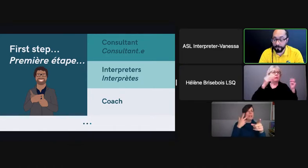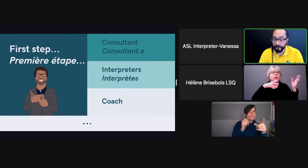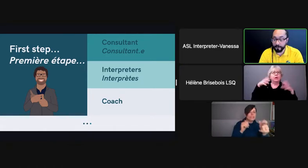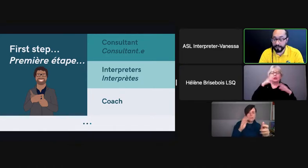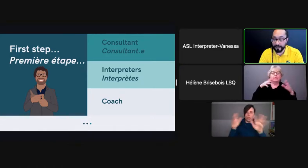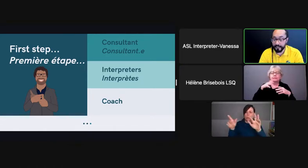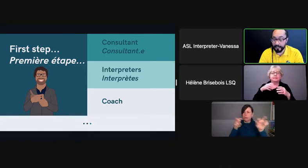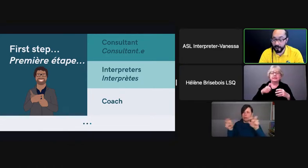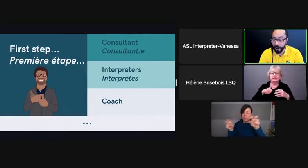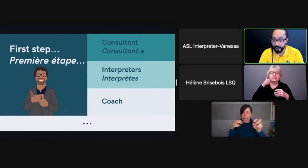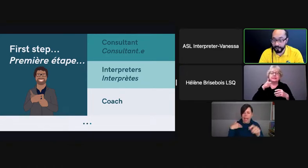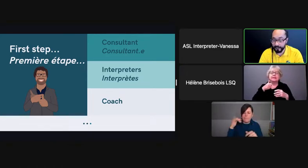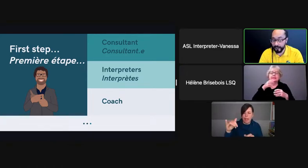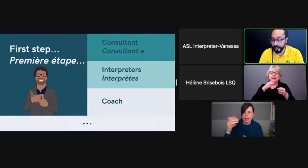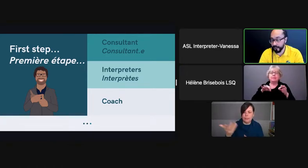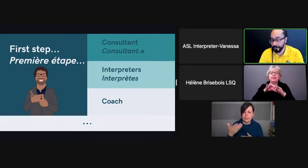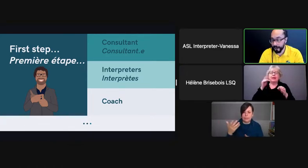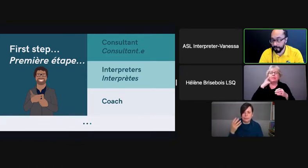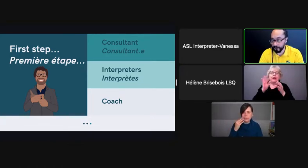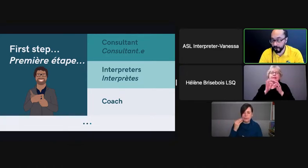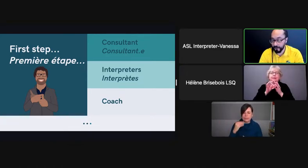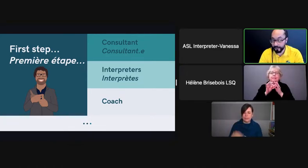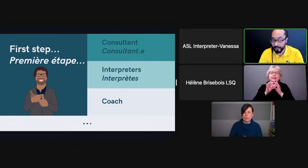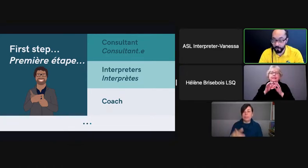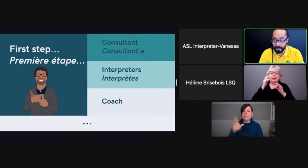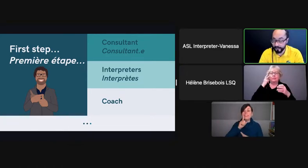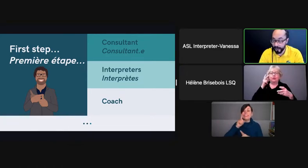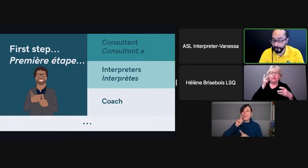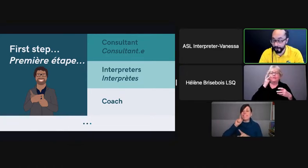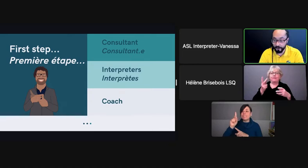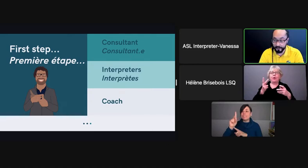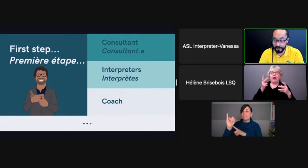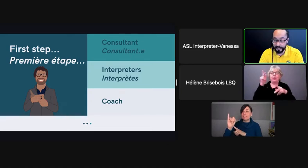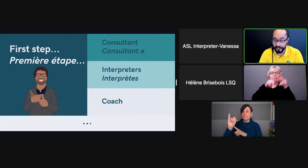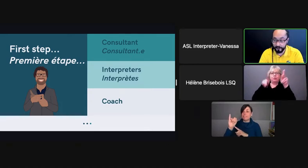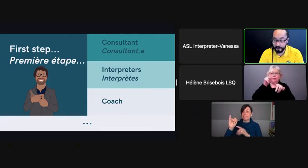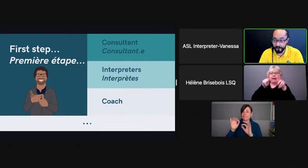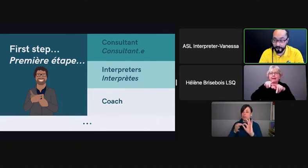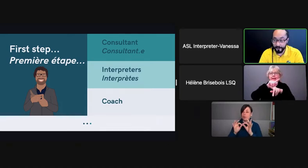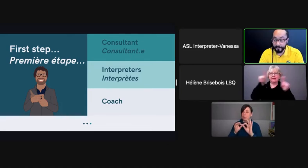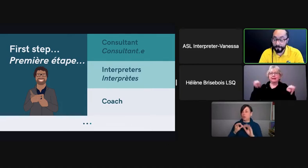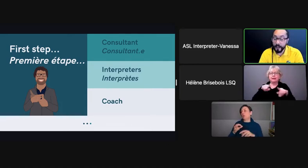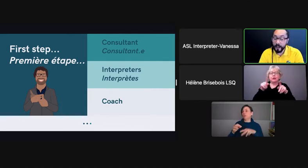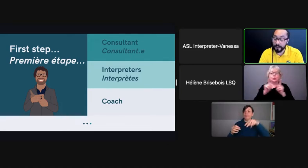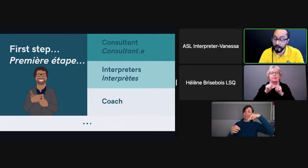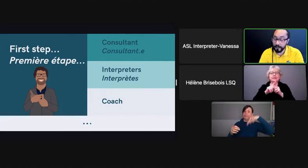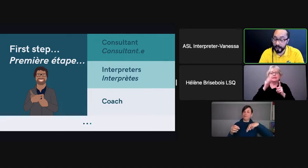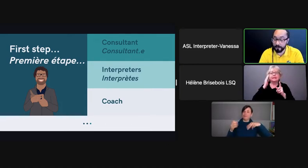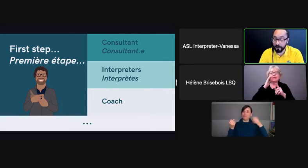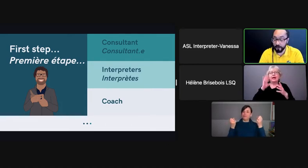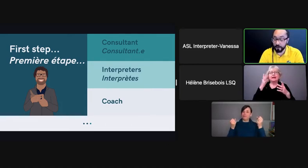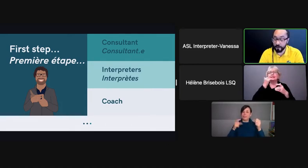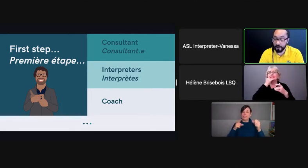important pour les interprètes qui sont en mesure de voir le public et de comprendre ce qui se passe sur la scène.